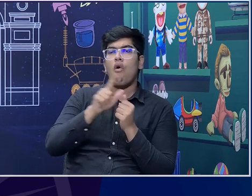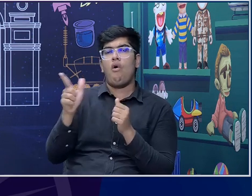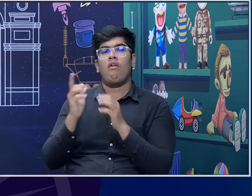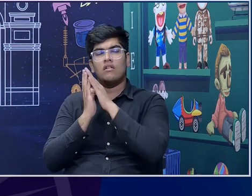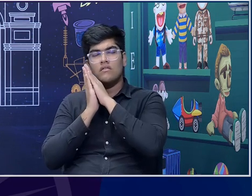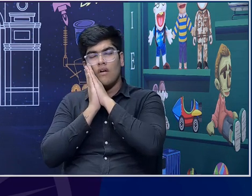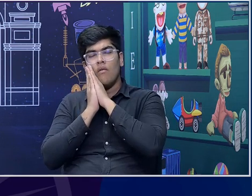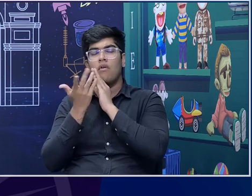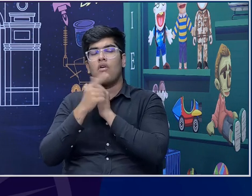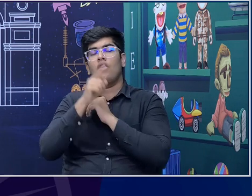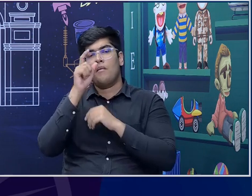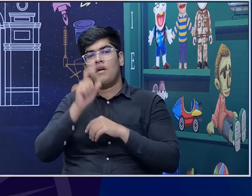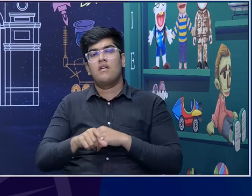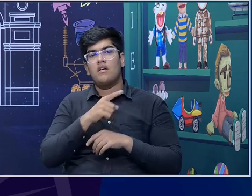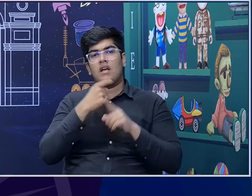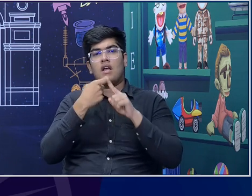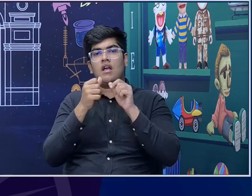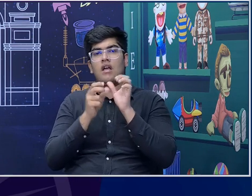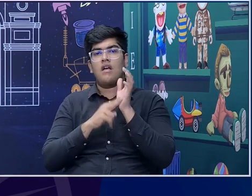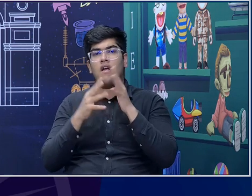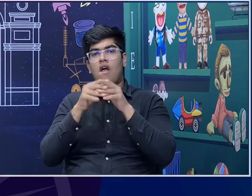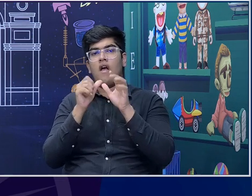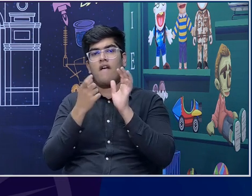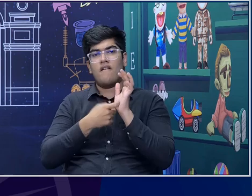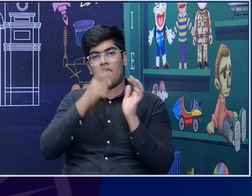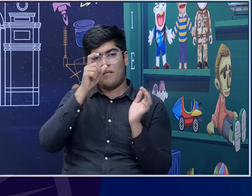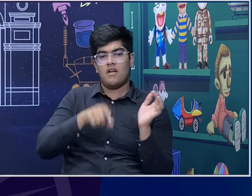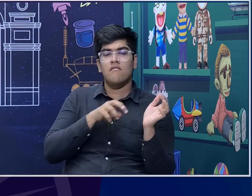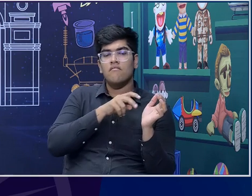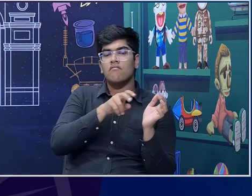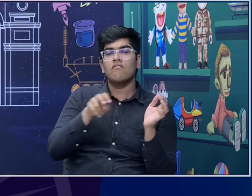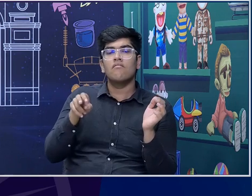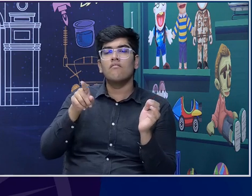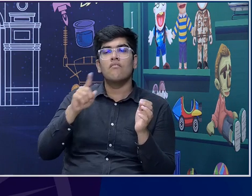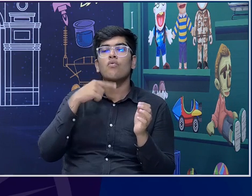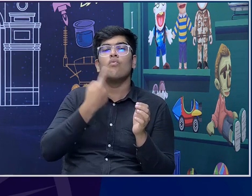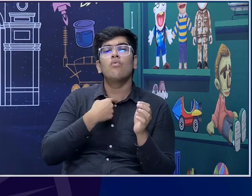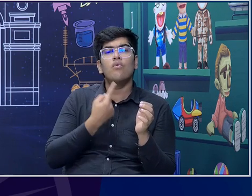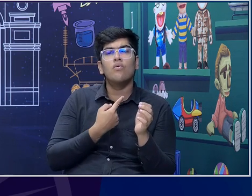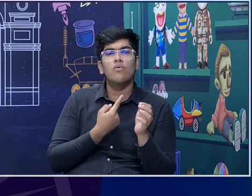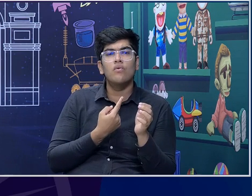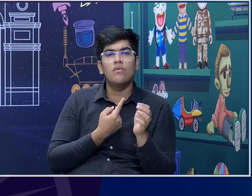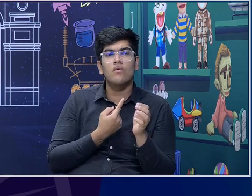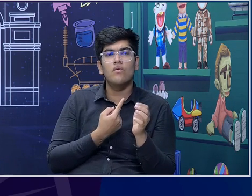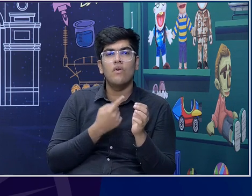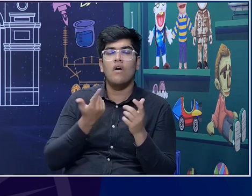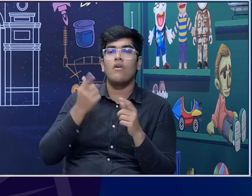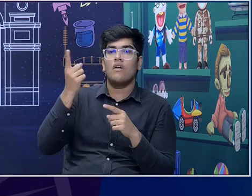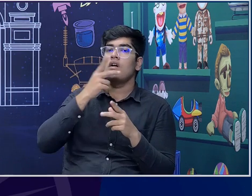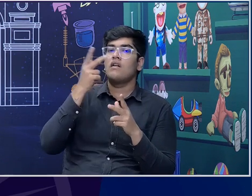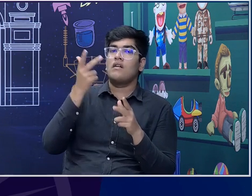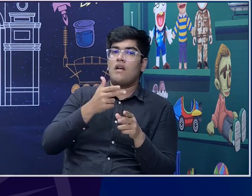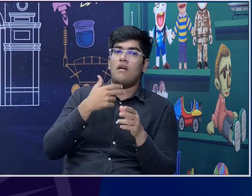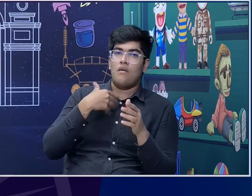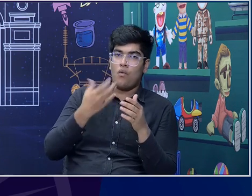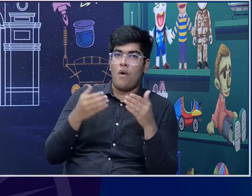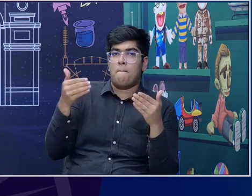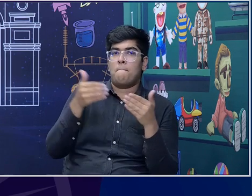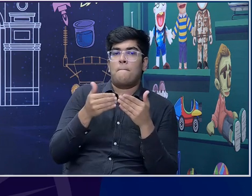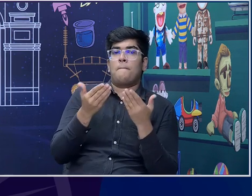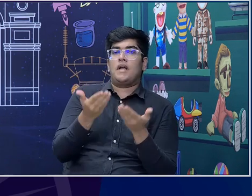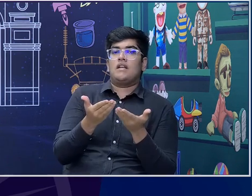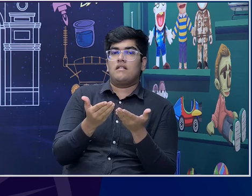कवर सिंग जी ने क्या करा, कि भी दरवाजा खोला, पूछा पहले तो भी कौन, अब उन्होंने बताया कि भी हमें आप से मिलना है, अब